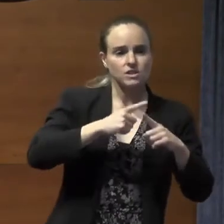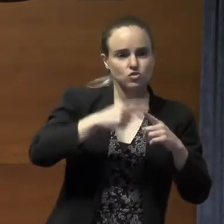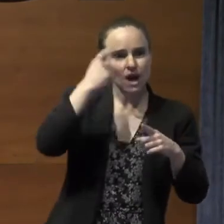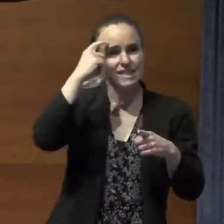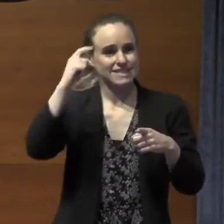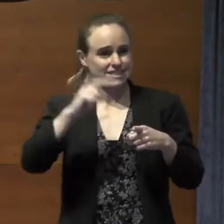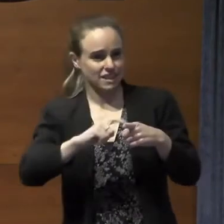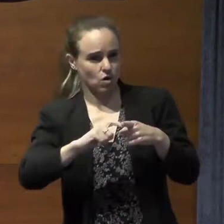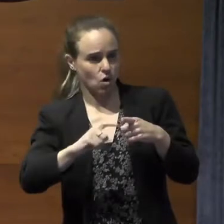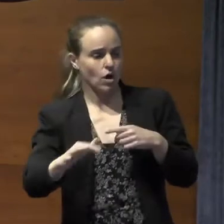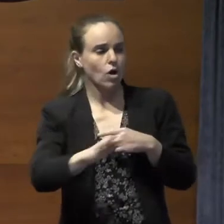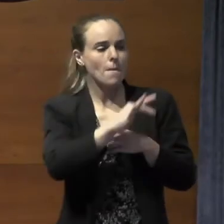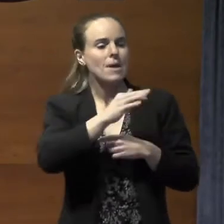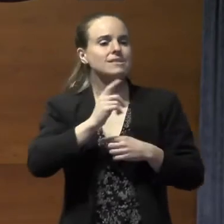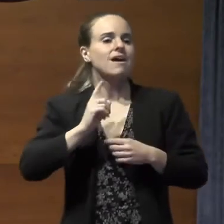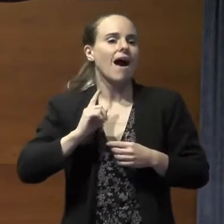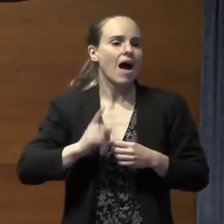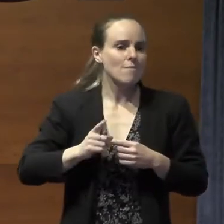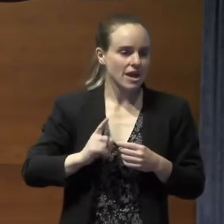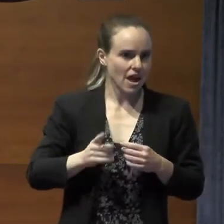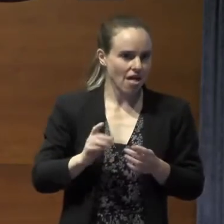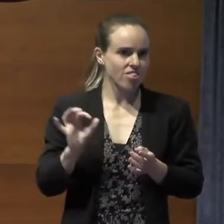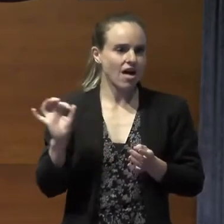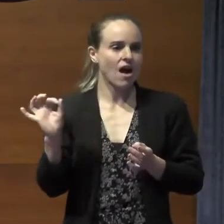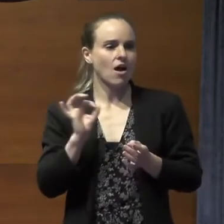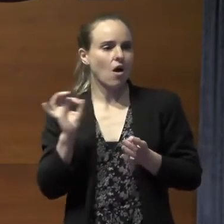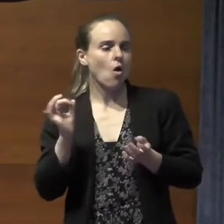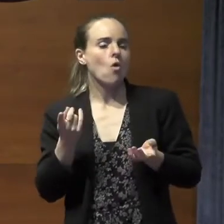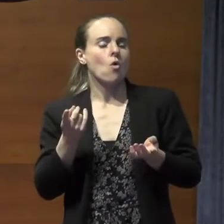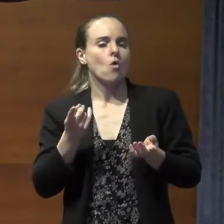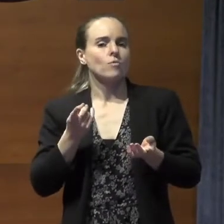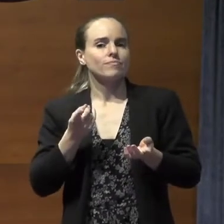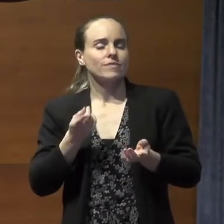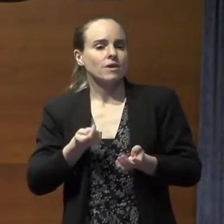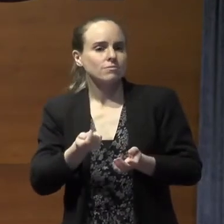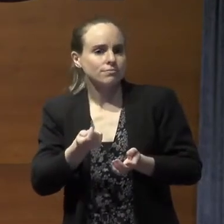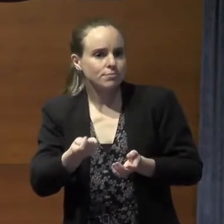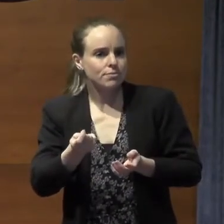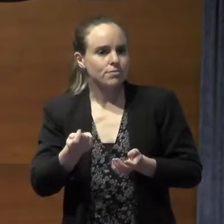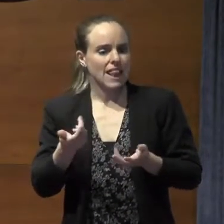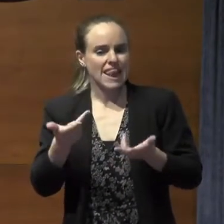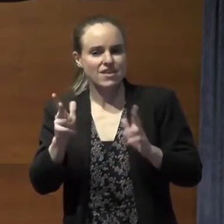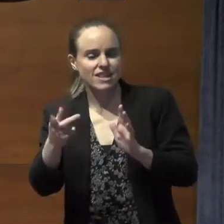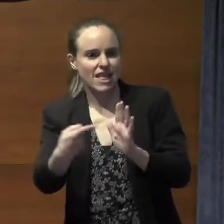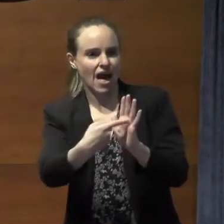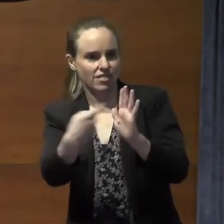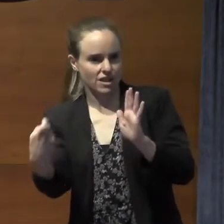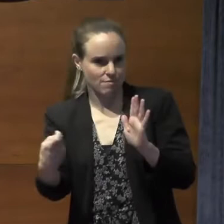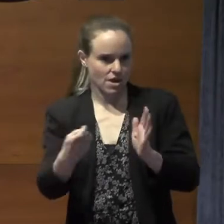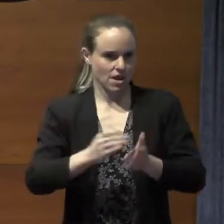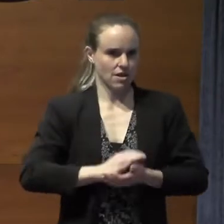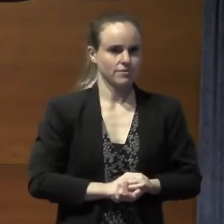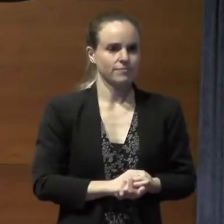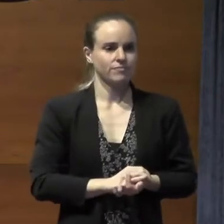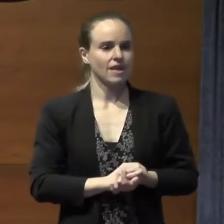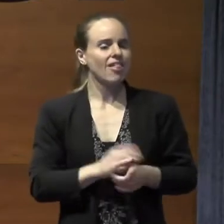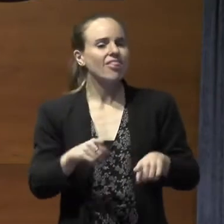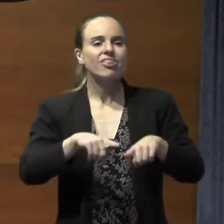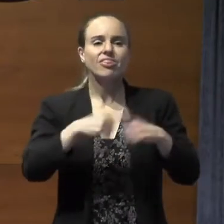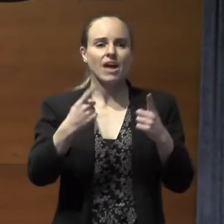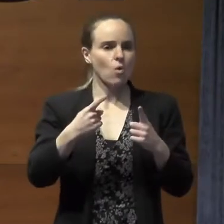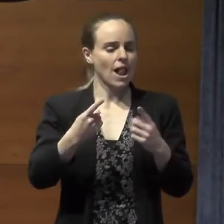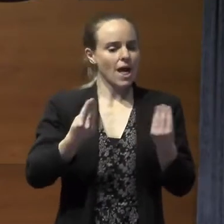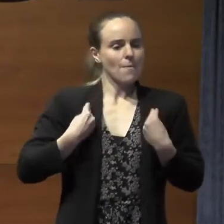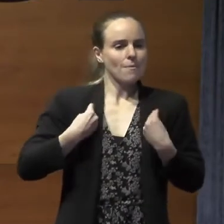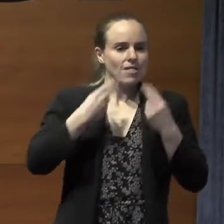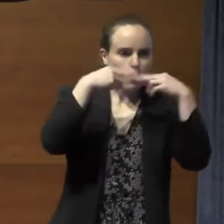así como las amenazas de tales actos, la coacción o la privación arbitraria de la libertad, tanto si se producen